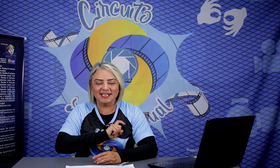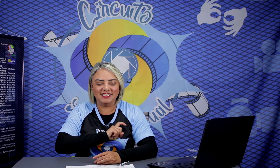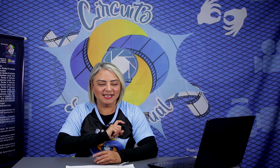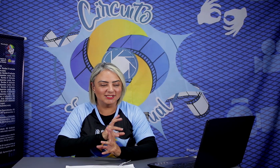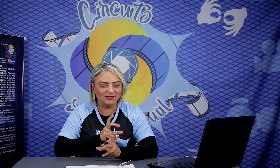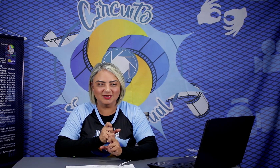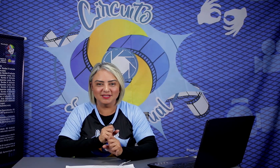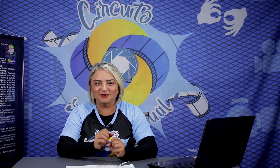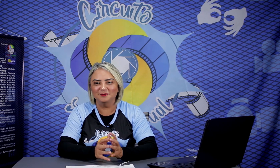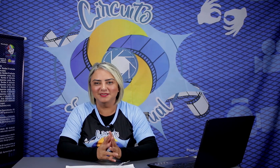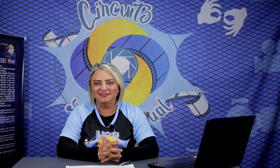Sacanagem total comigo.